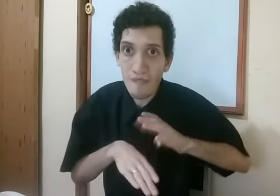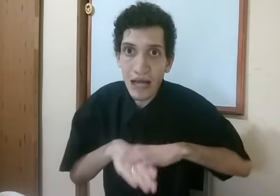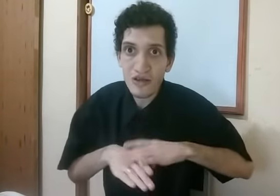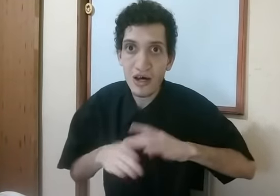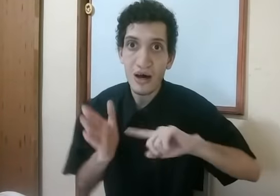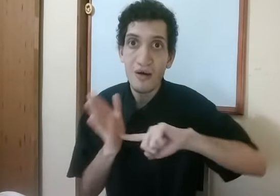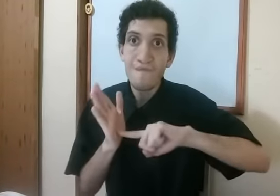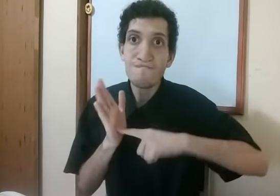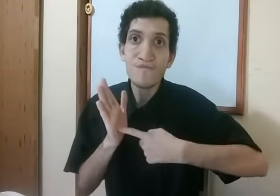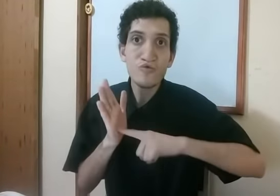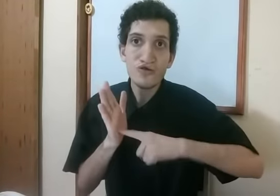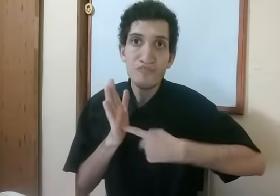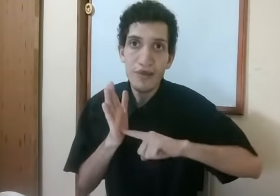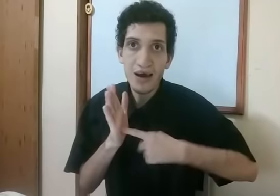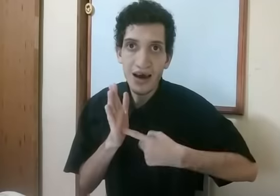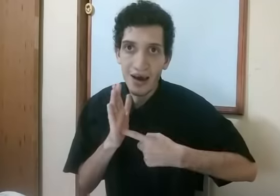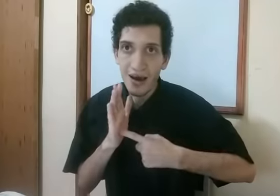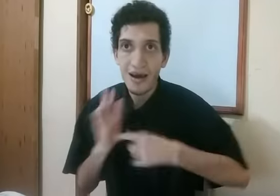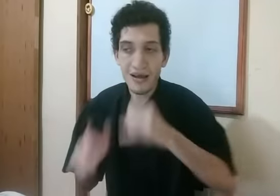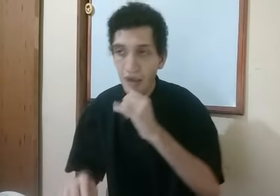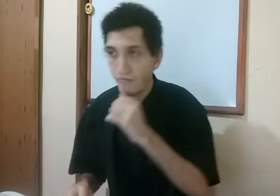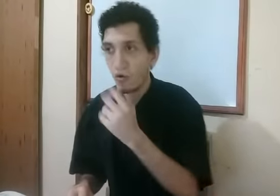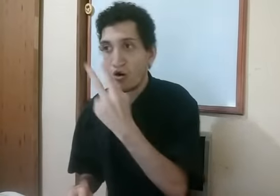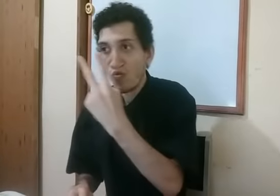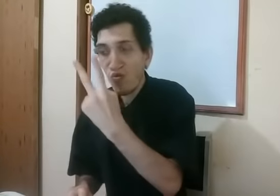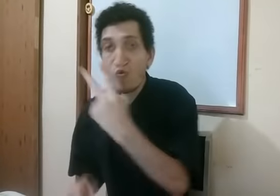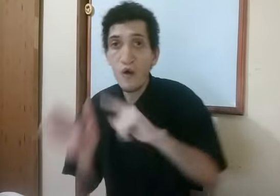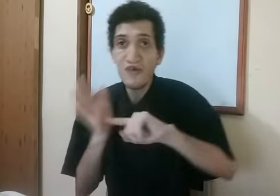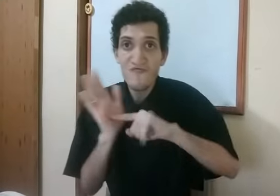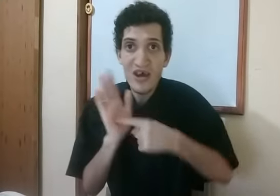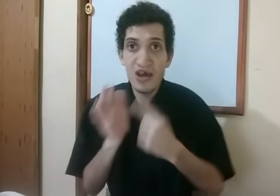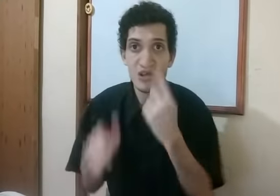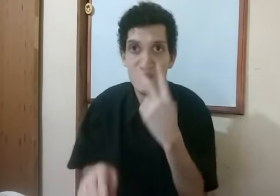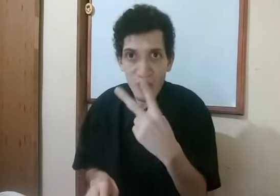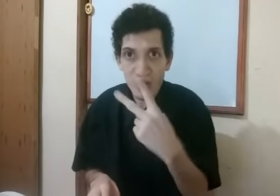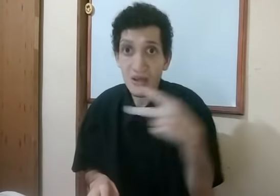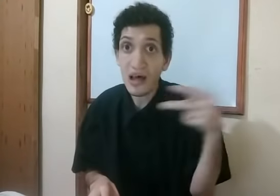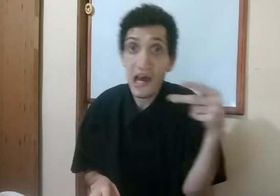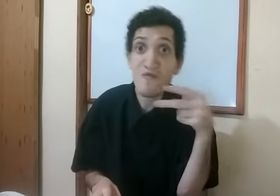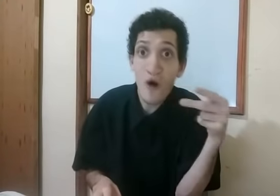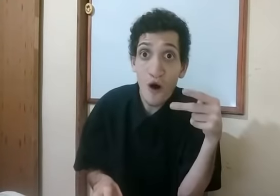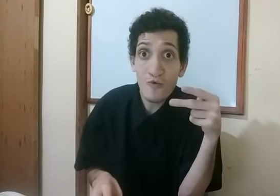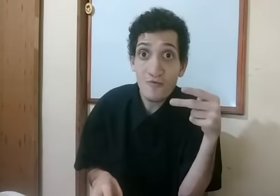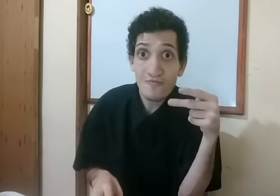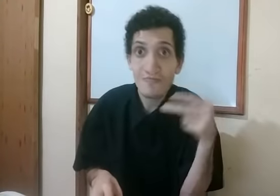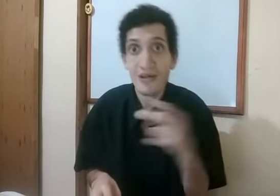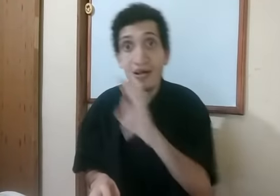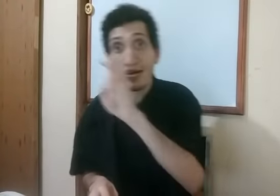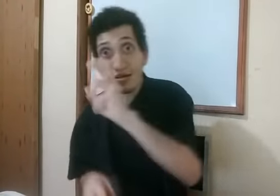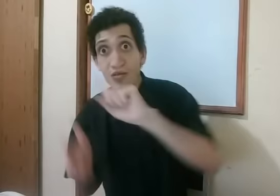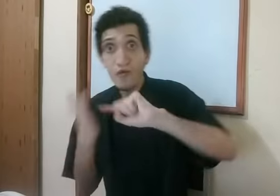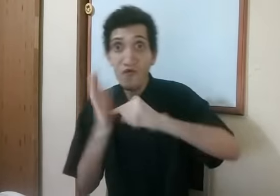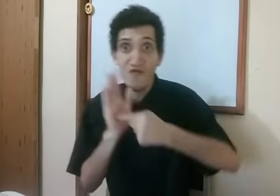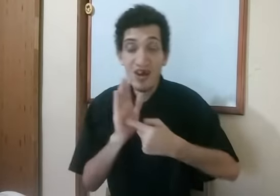matemática, multiplicar. Exemplo, duas vezes dois é igual, cinco